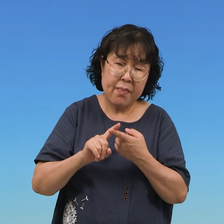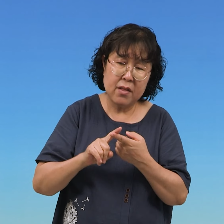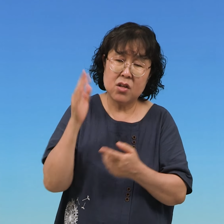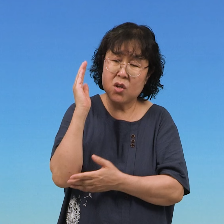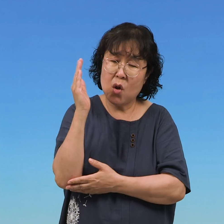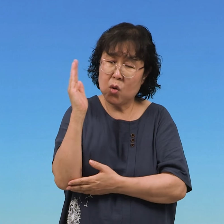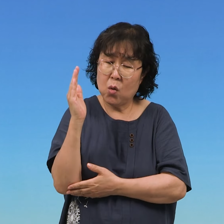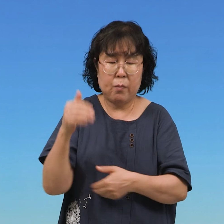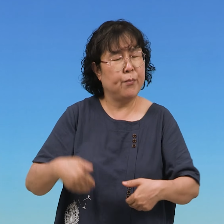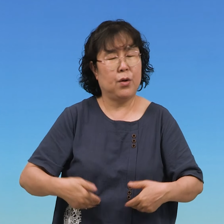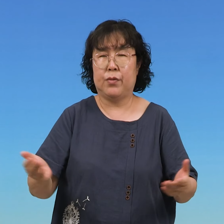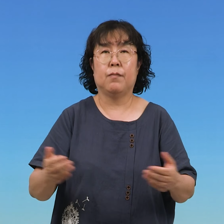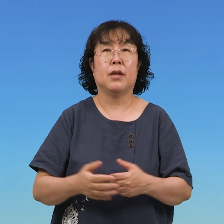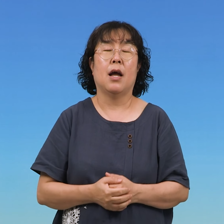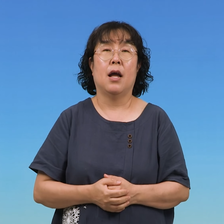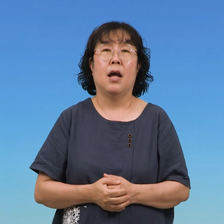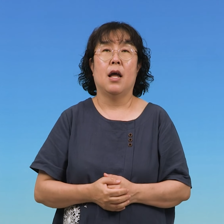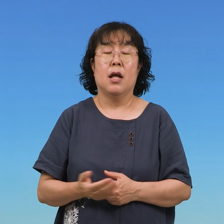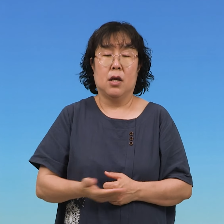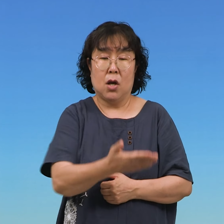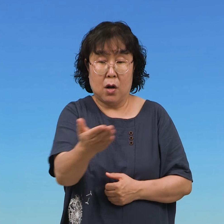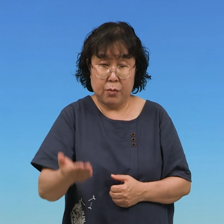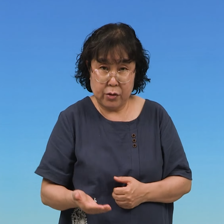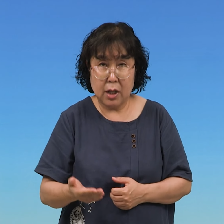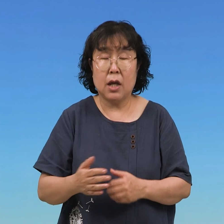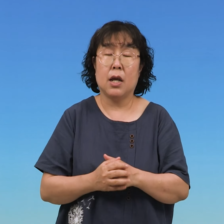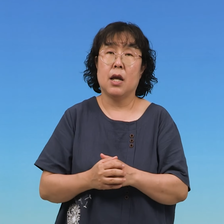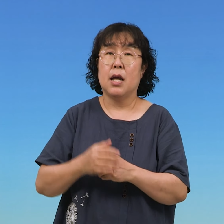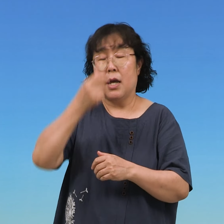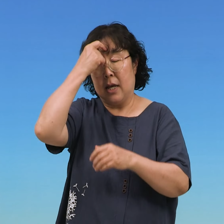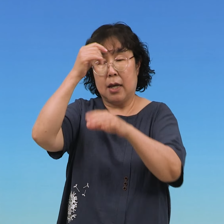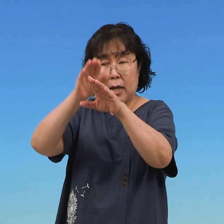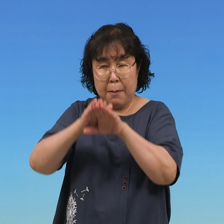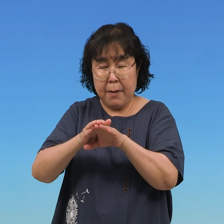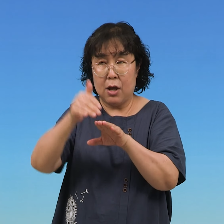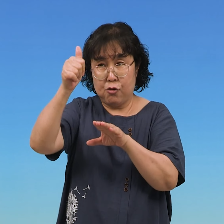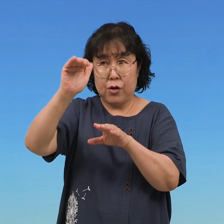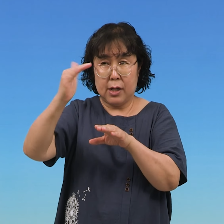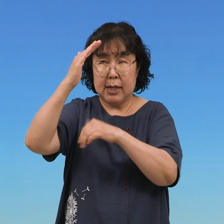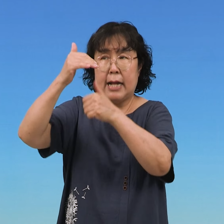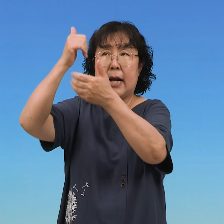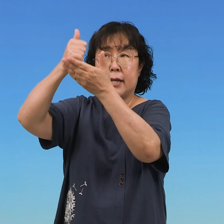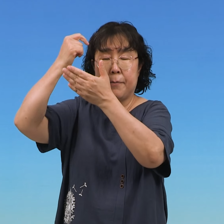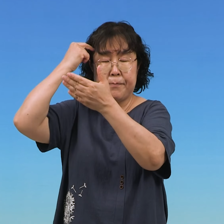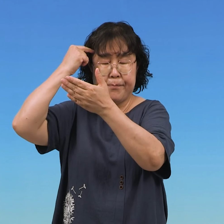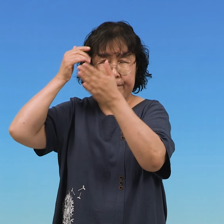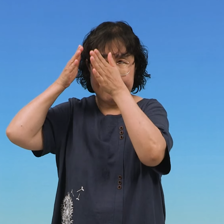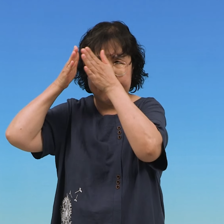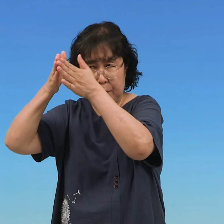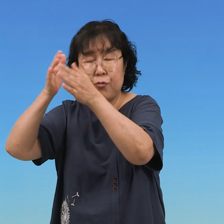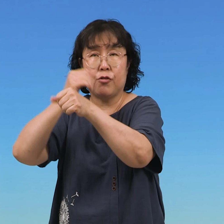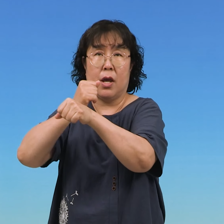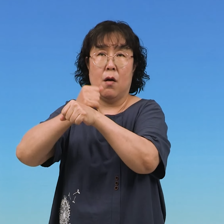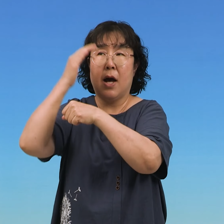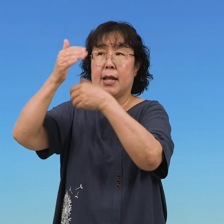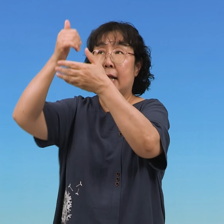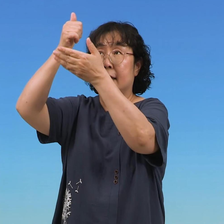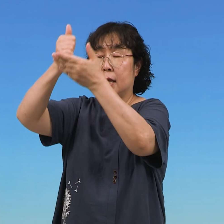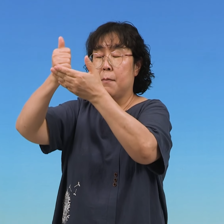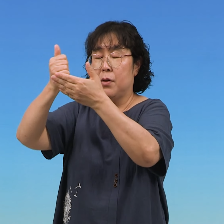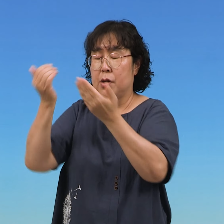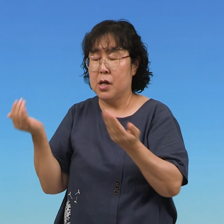하느냐 못하느냐, 이게 아니라 여러분이 예배의 주인 되시는 하나님을 생각하는 거예요. 그분을